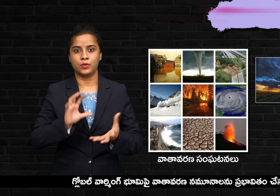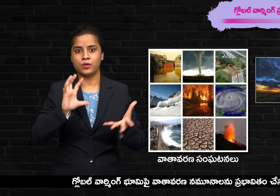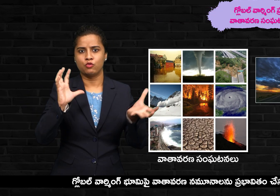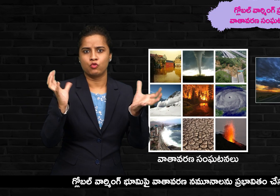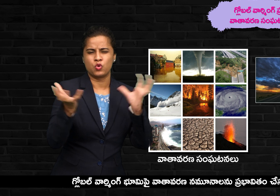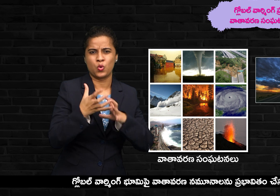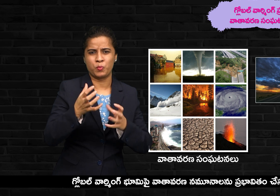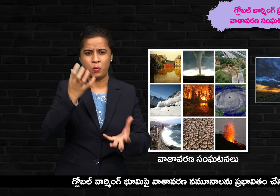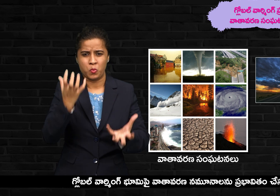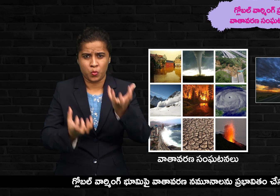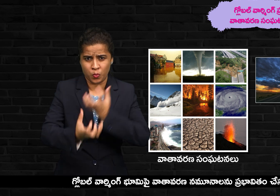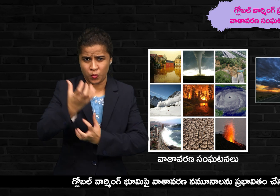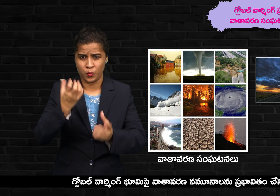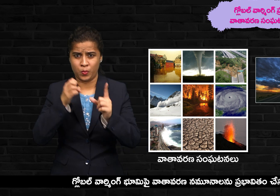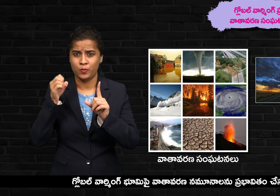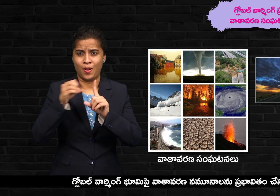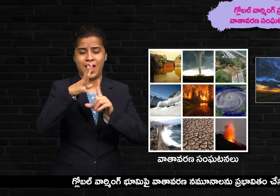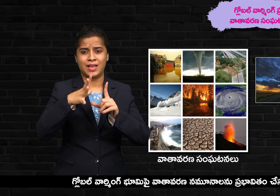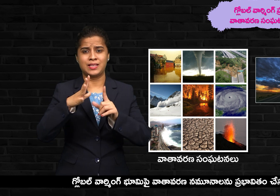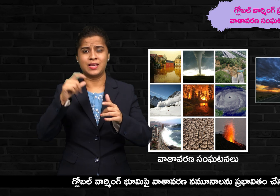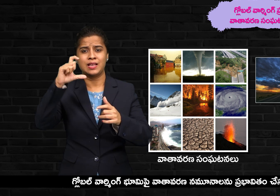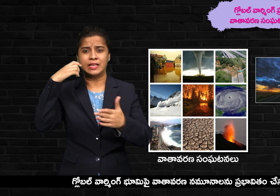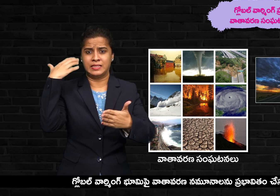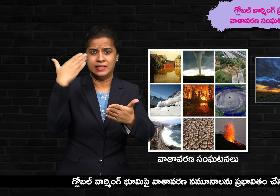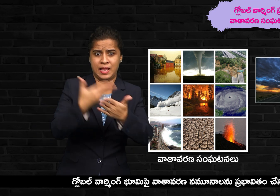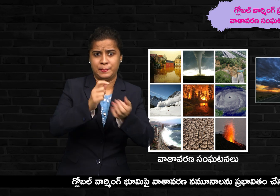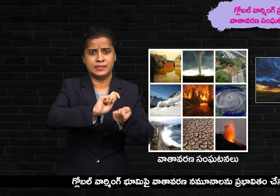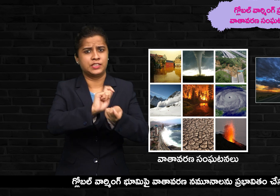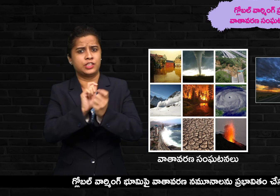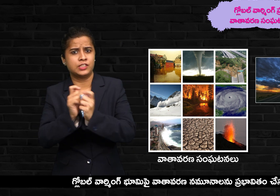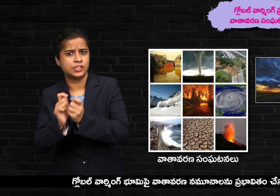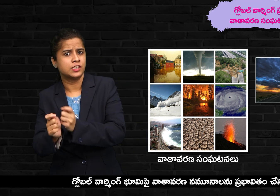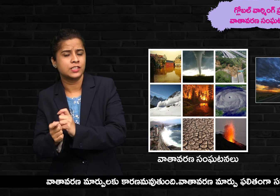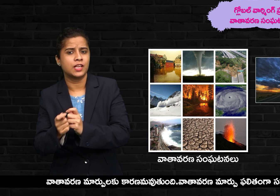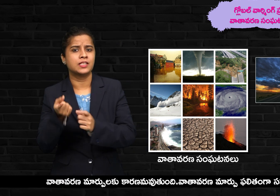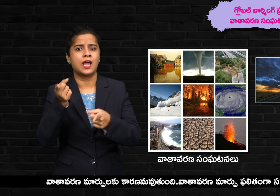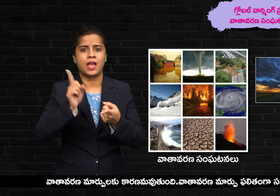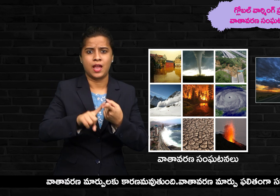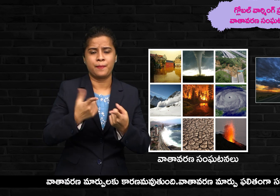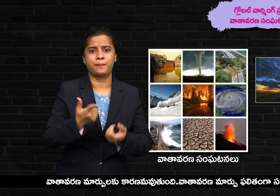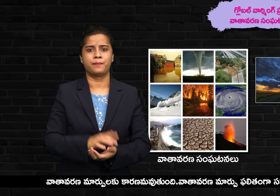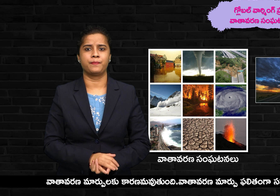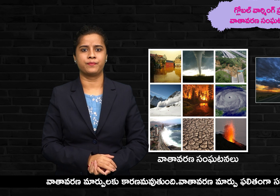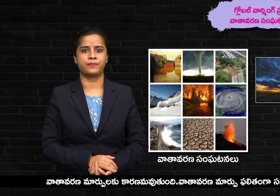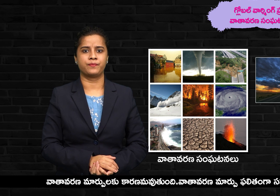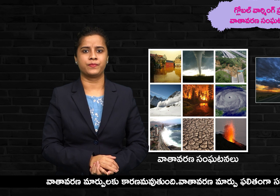గ్లోబల్ వార్మింగ్ భూమిపై వాతావరణ నమూనాలను ప్రభావితం చేస్తుంది మరియు వాతావరణ మార్పులకు